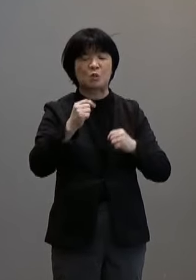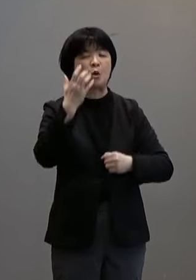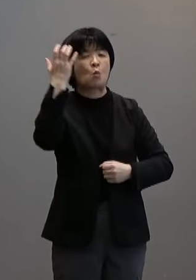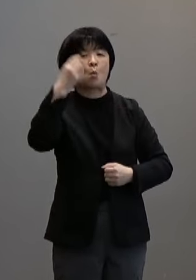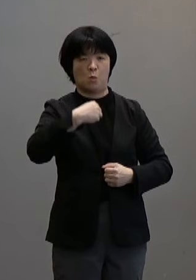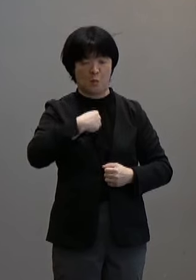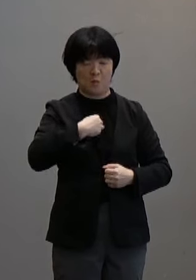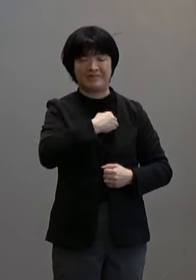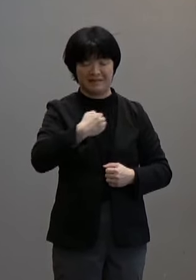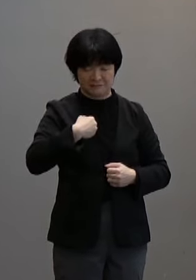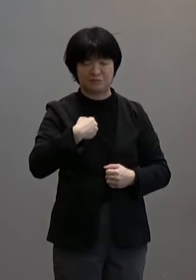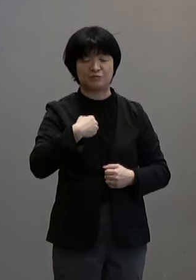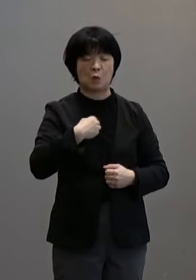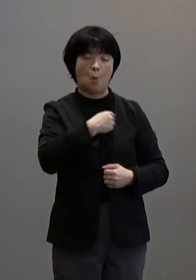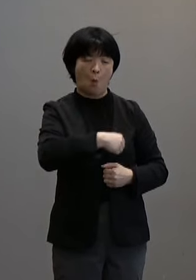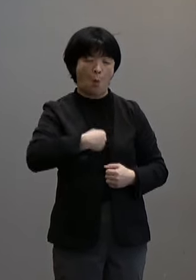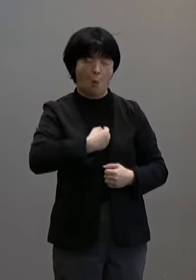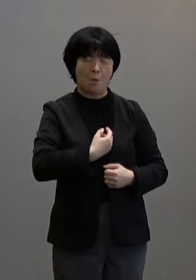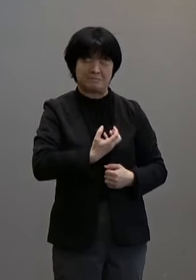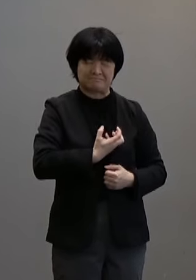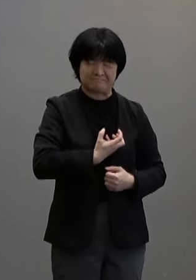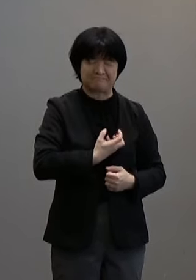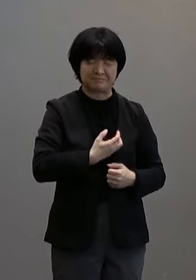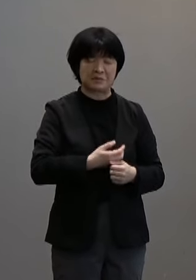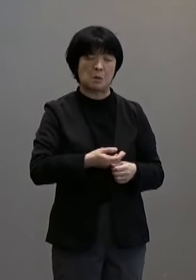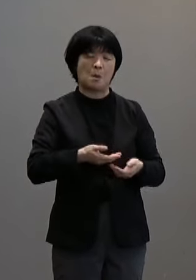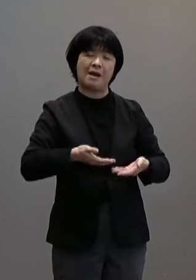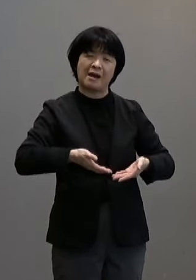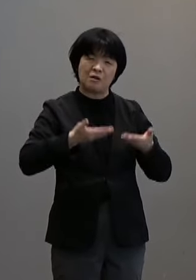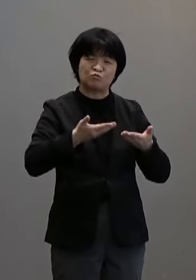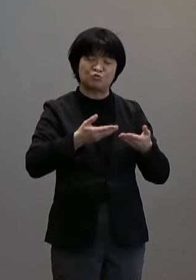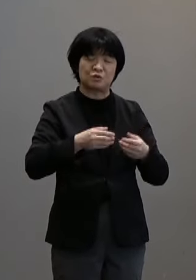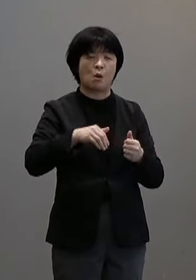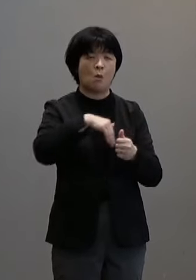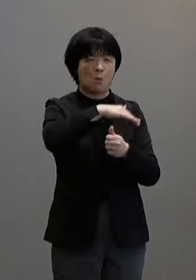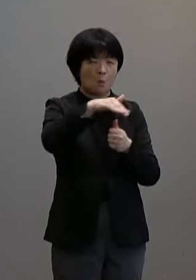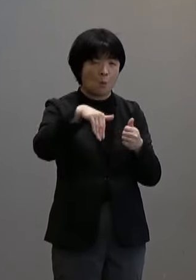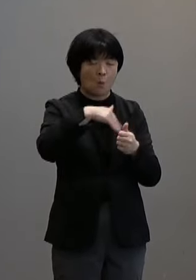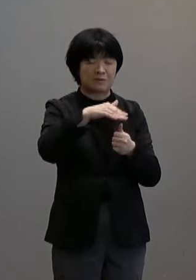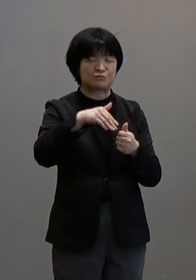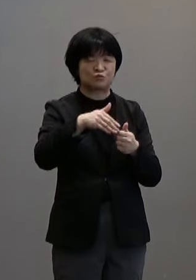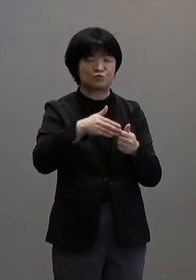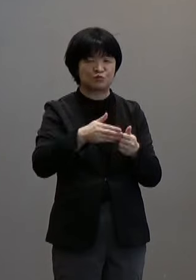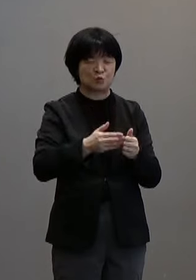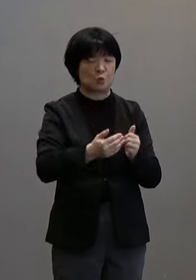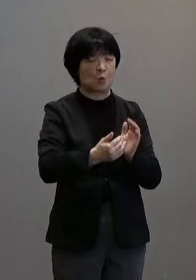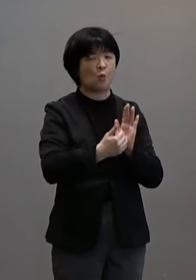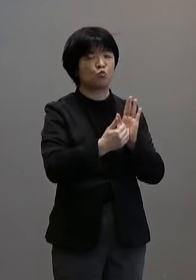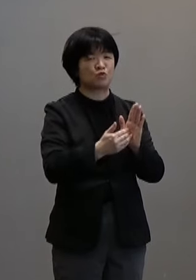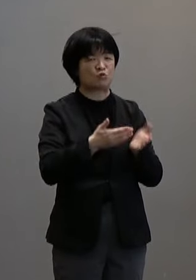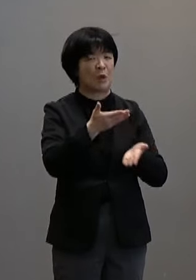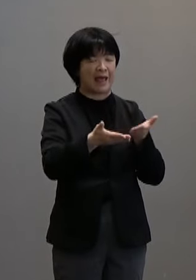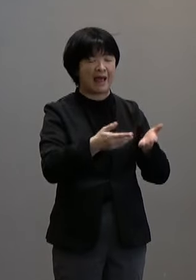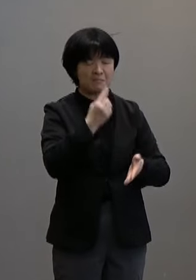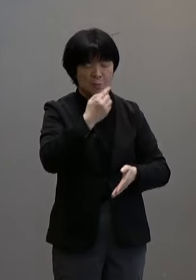その心の痛みを、まあ、軽減をして孤立や孤独を防ぐ、まあ、心のケア大変重要だというふうに思いますので、